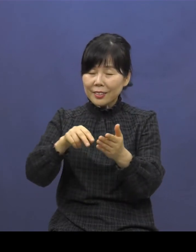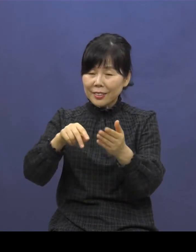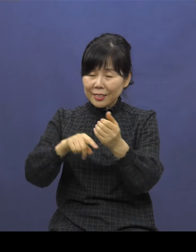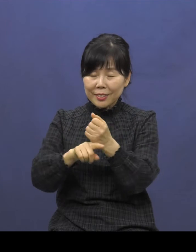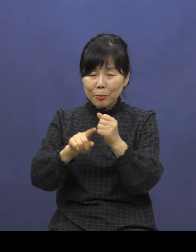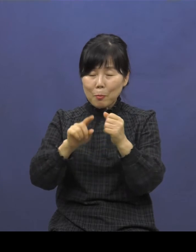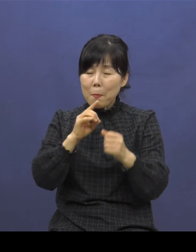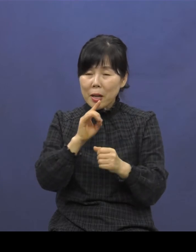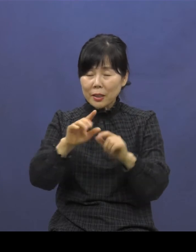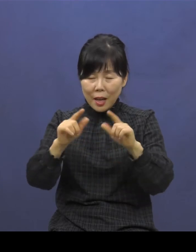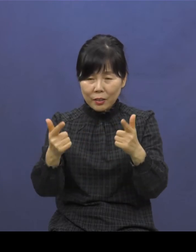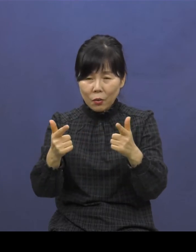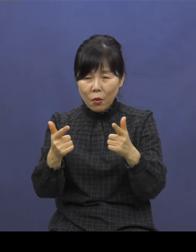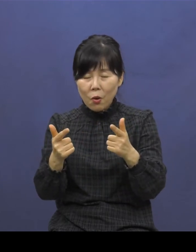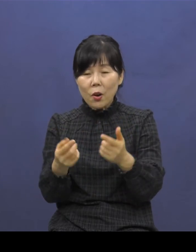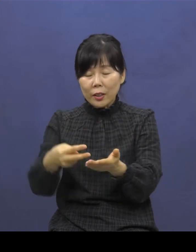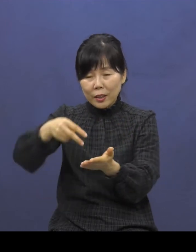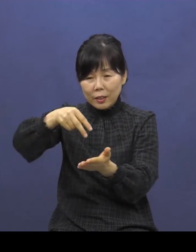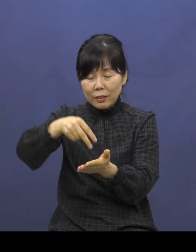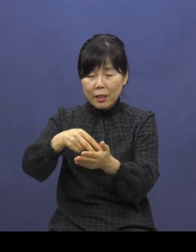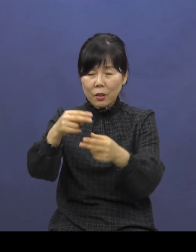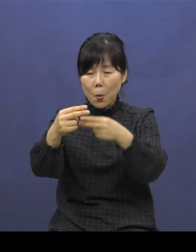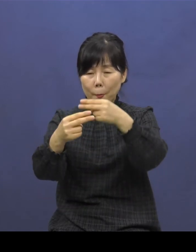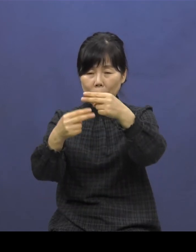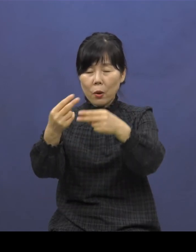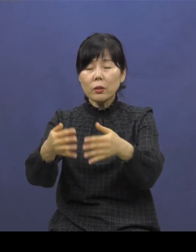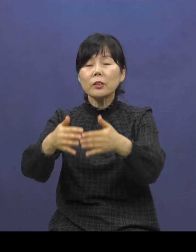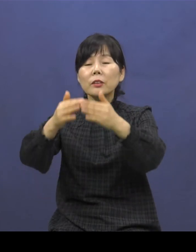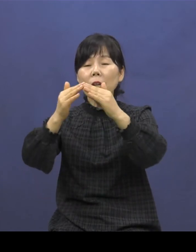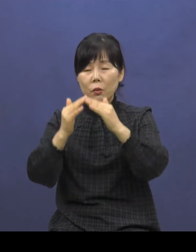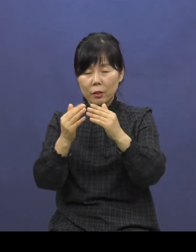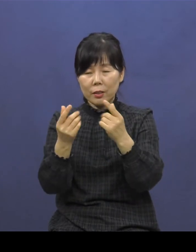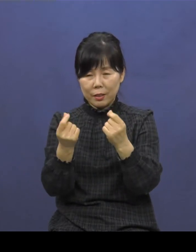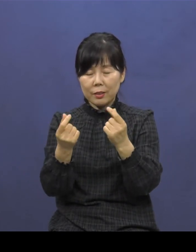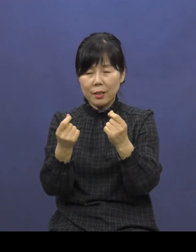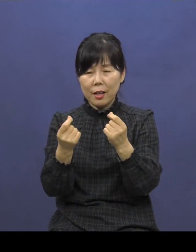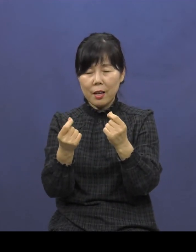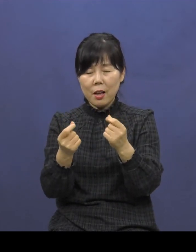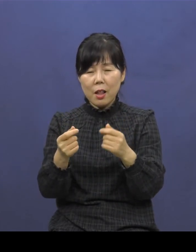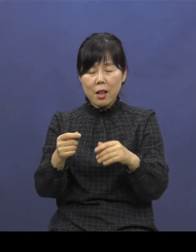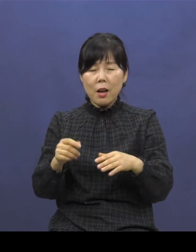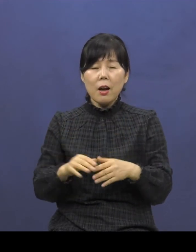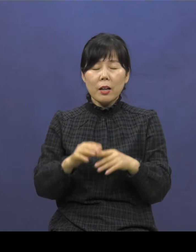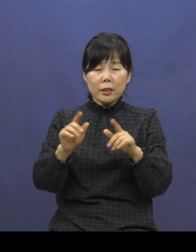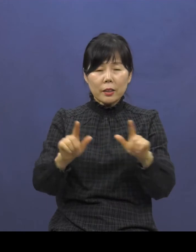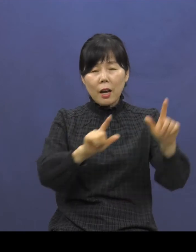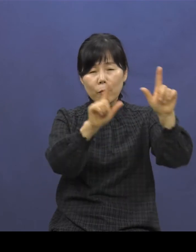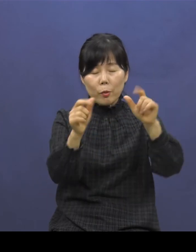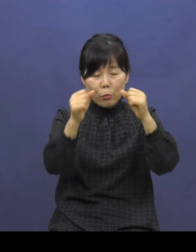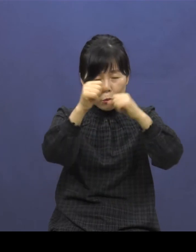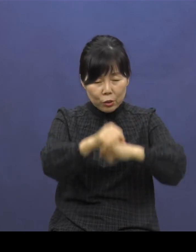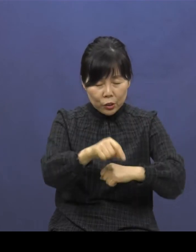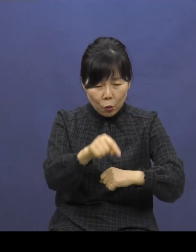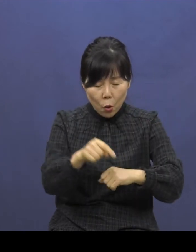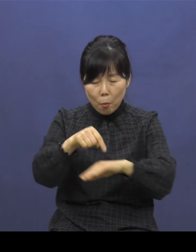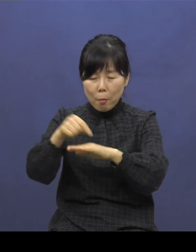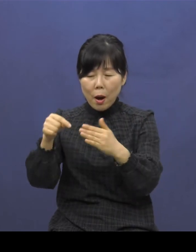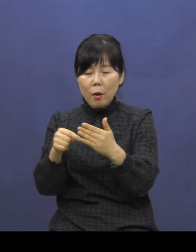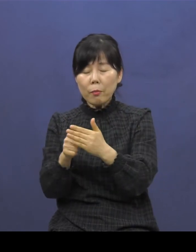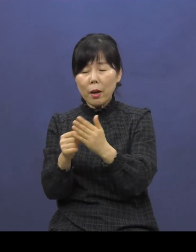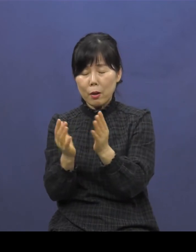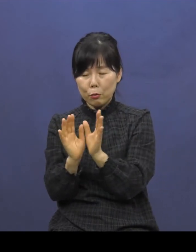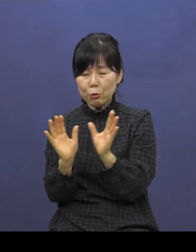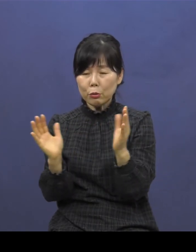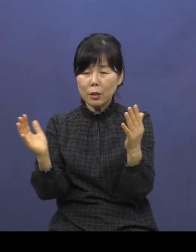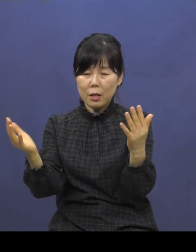것이 아니라 일어나서 벽을 세우는 거예요. 정말 무너진 삶과 마음의 울타리 벽을 세우는